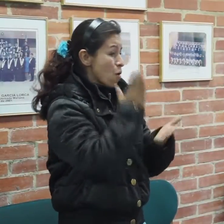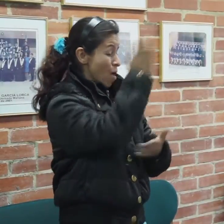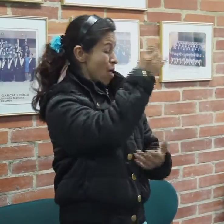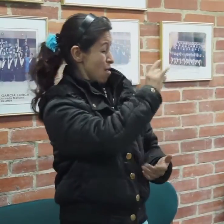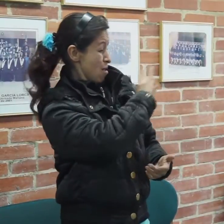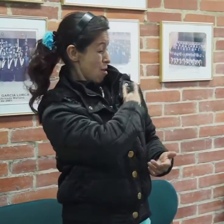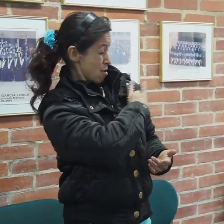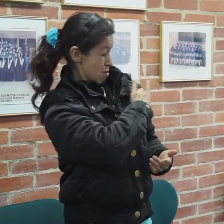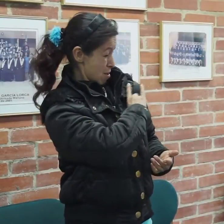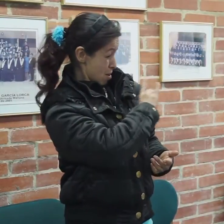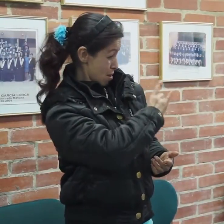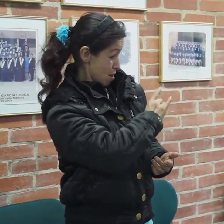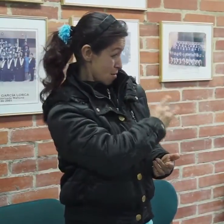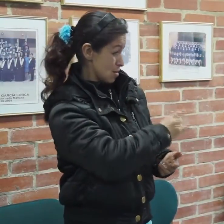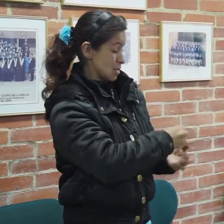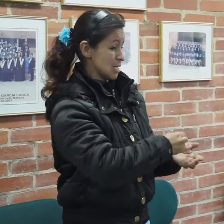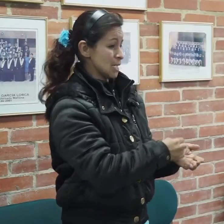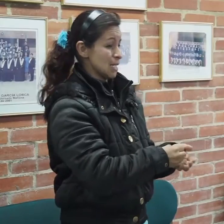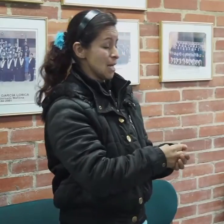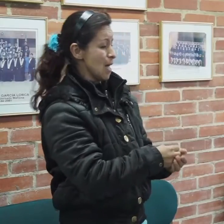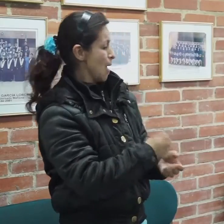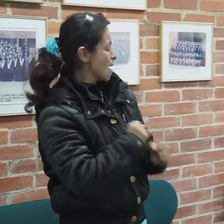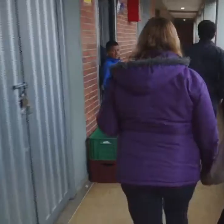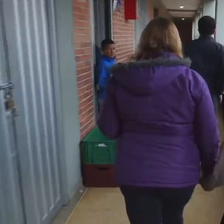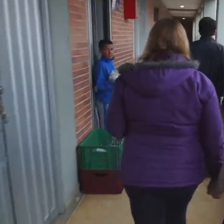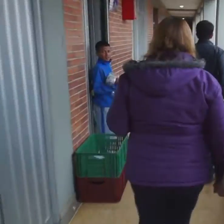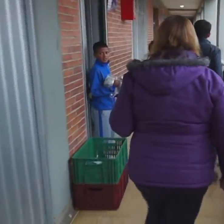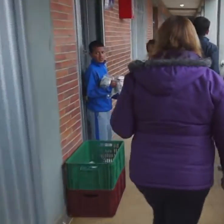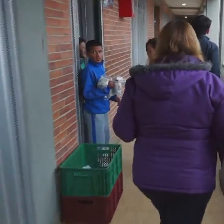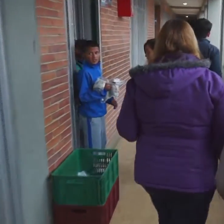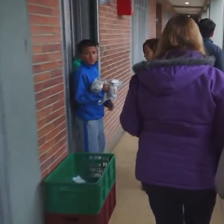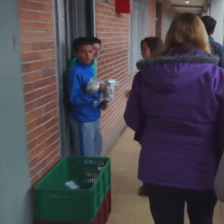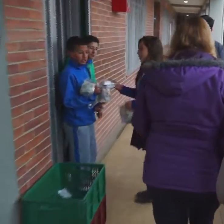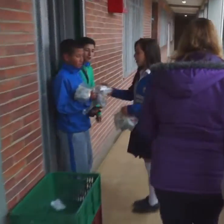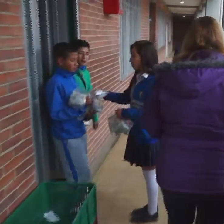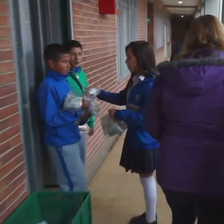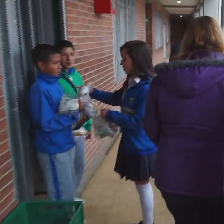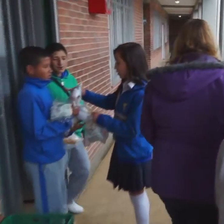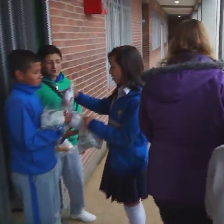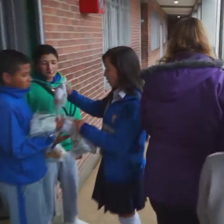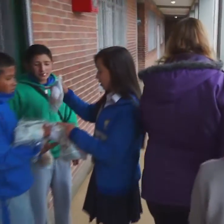Yo quiero que tú vayas a la universidad. Digamos, todos los padres que tenemos los niños así,